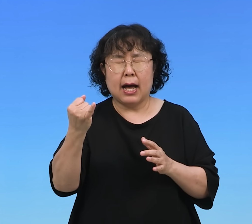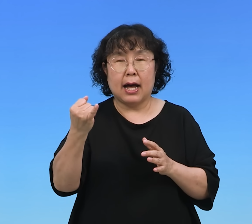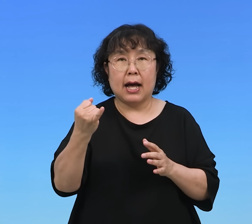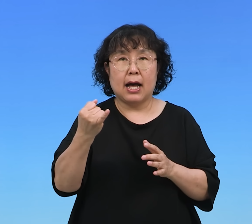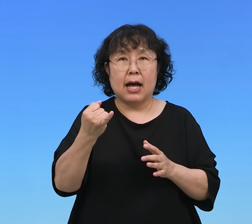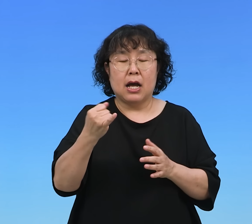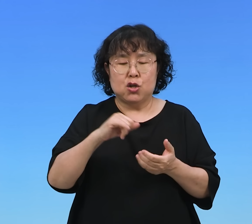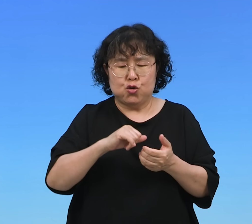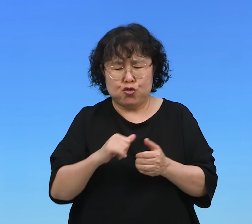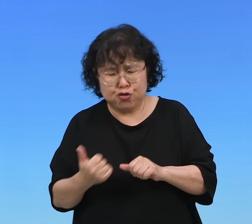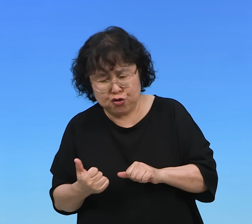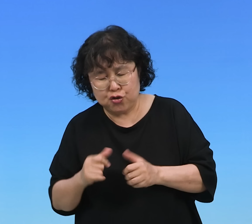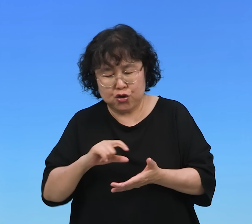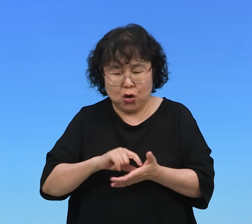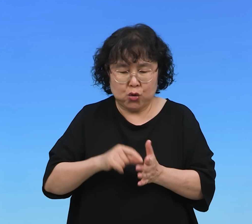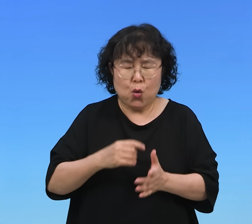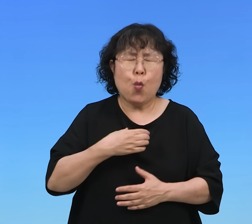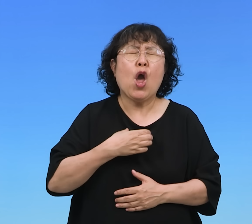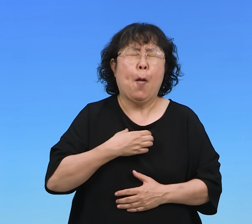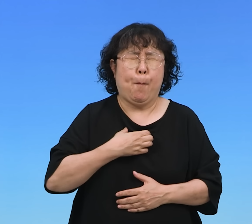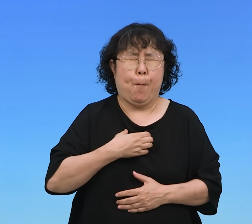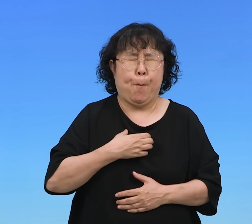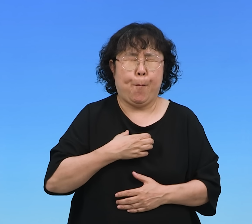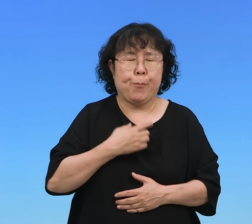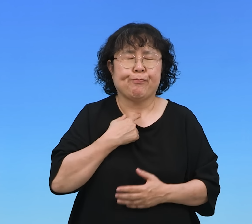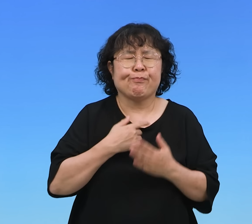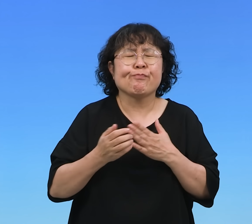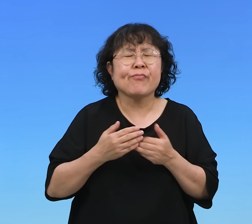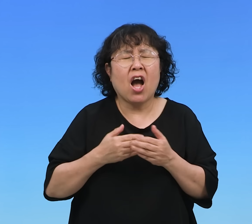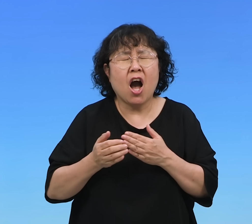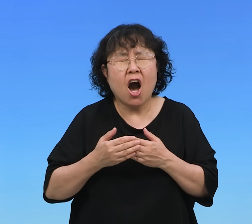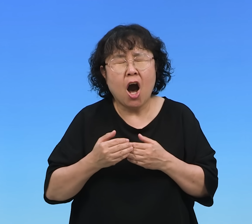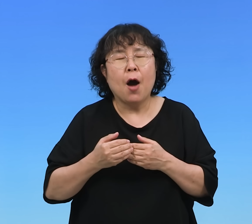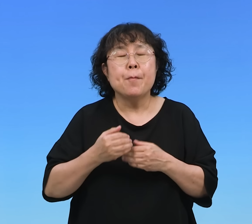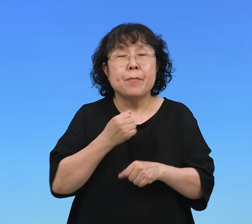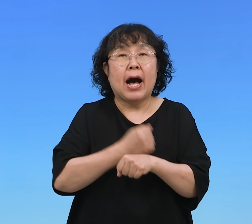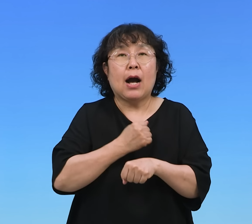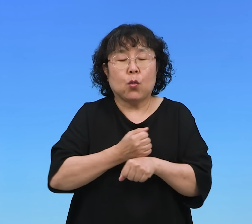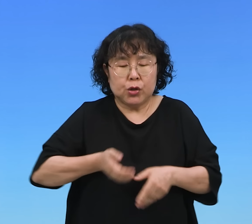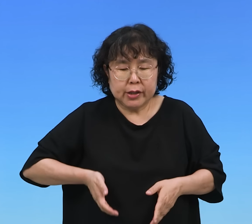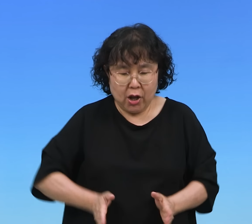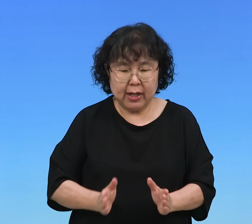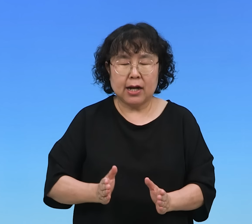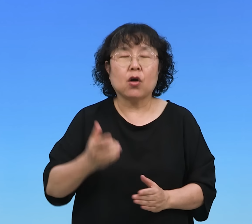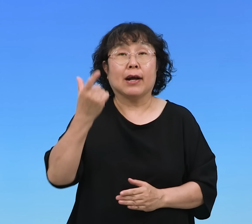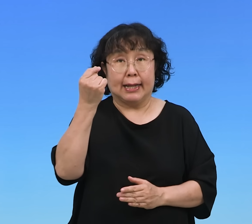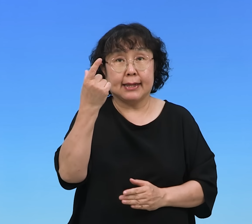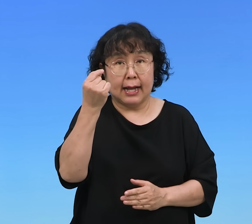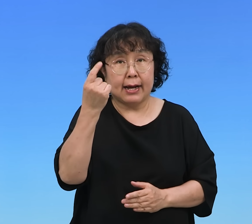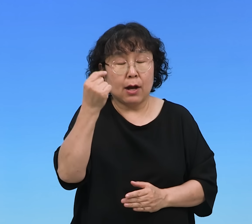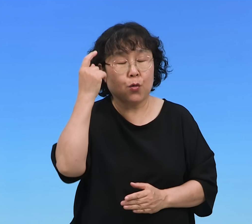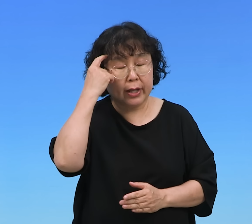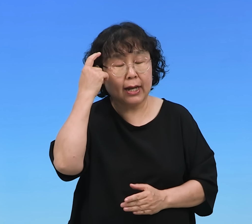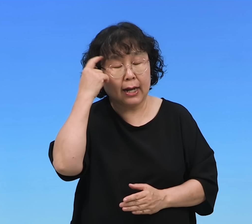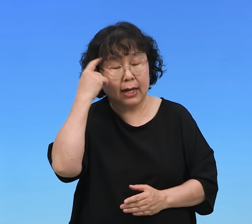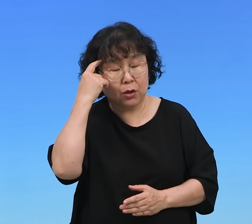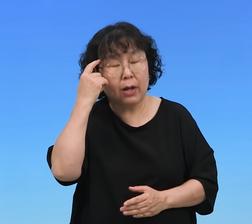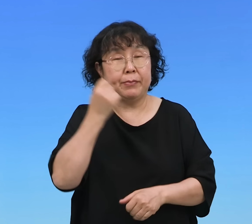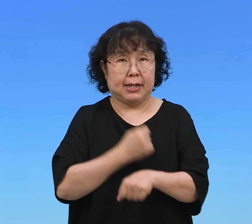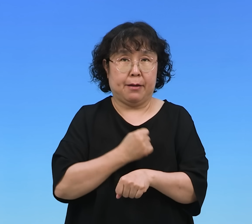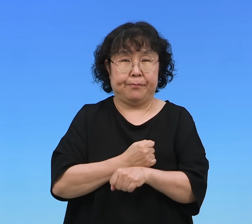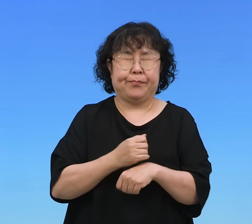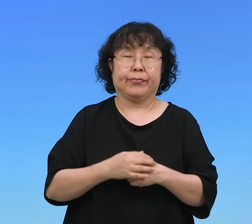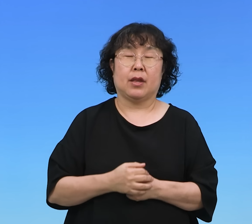다 죽음의 문턱, 그 죽을 고비를 넘기면서 이 아이가 태어났을 것이다. 뭐 그렇게 분석하기도